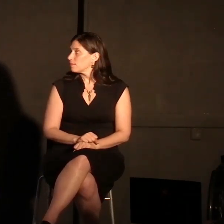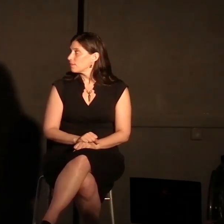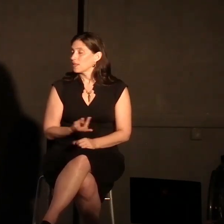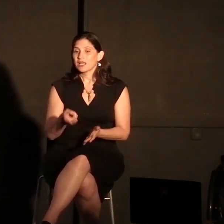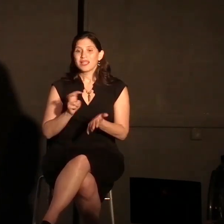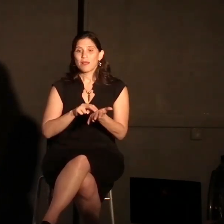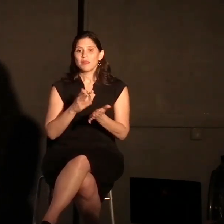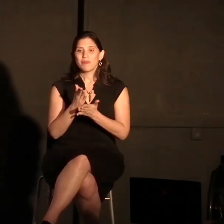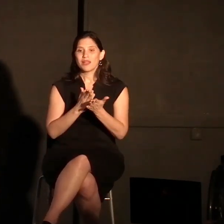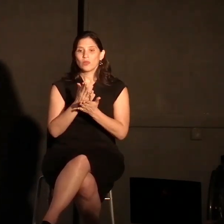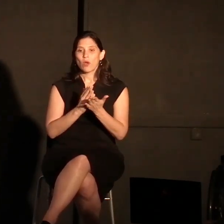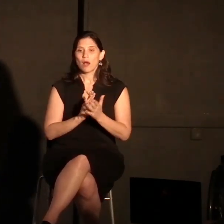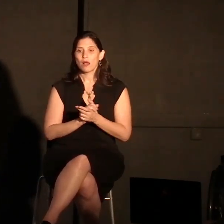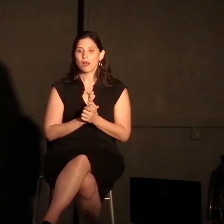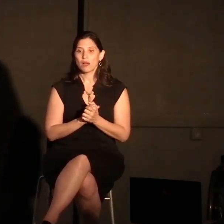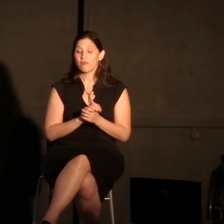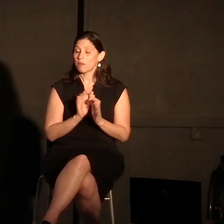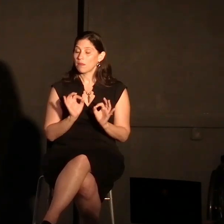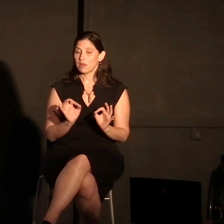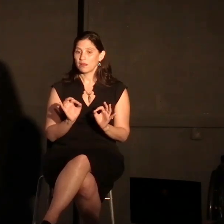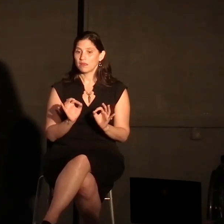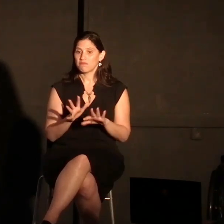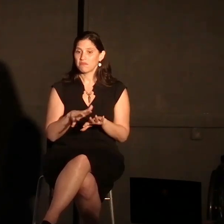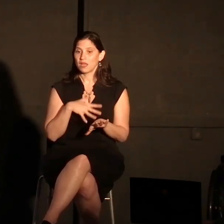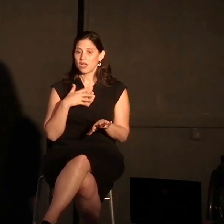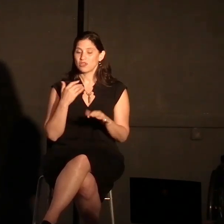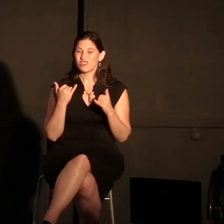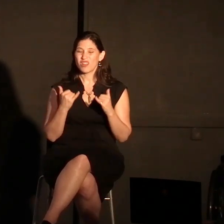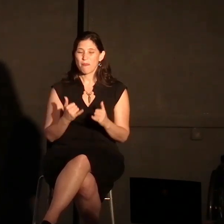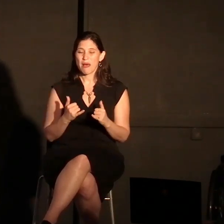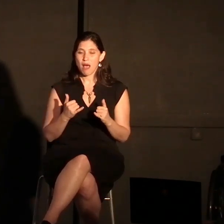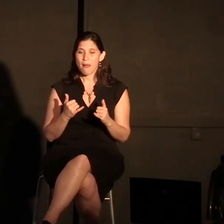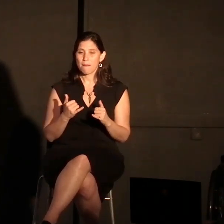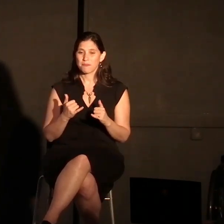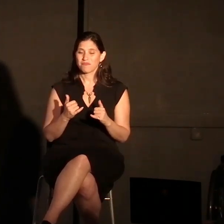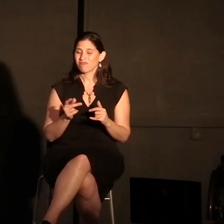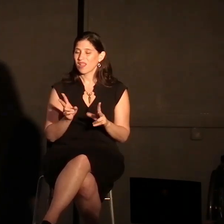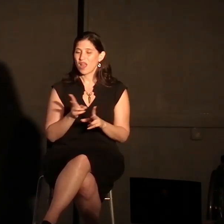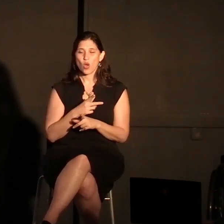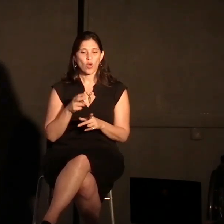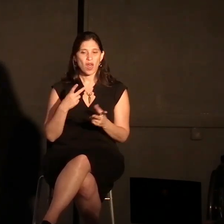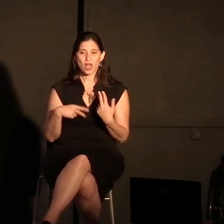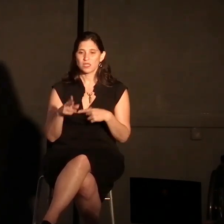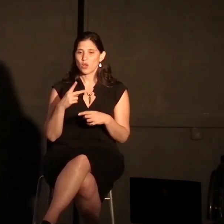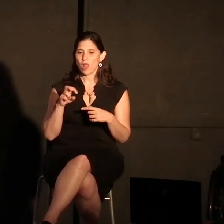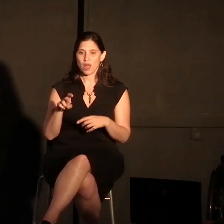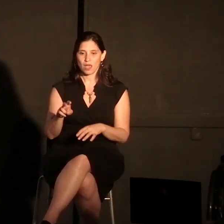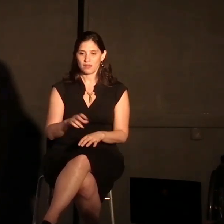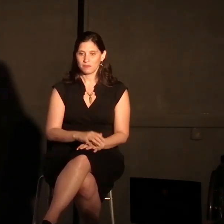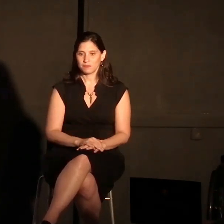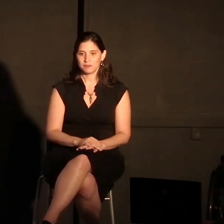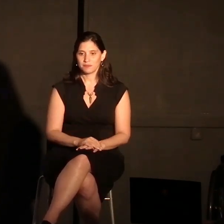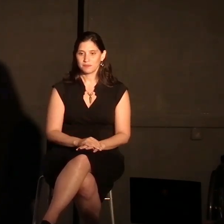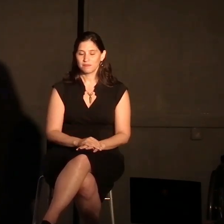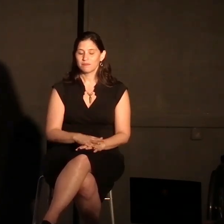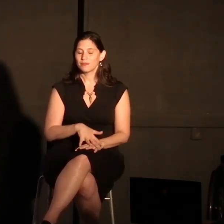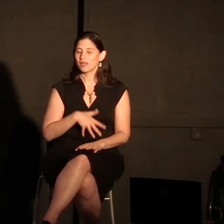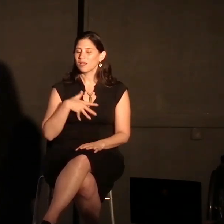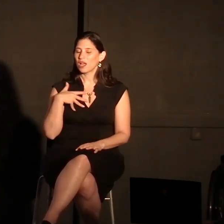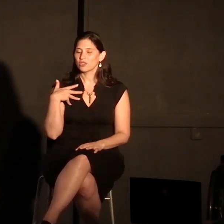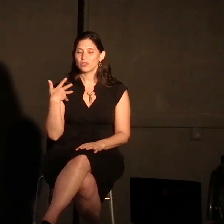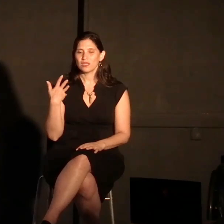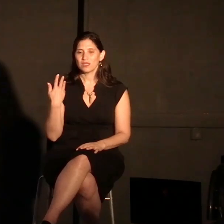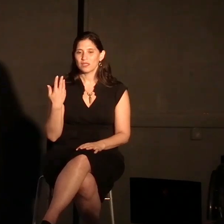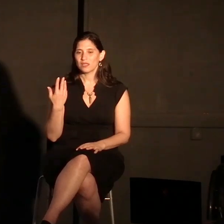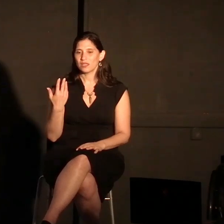מהניתוח באמת הרגשתי שהפעם אני לא יכולה לחזור ללכת הרגשתי